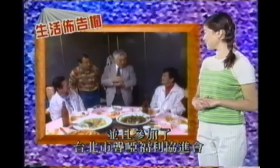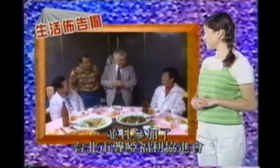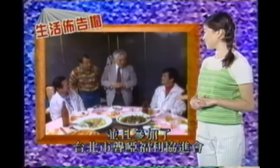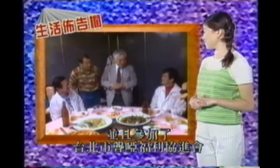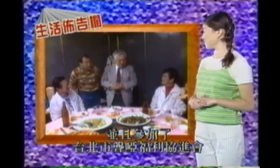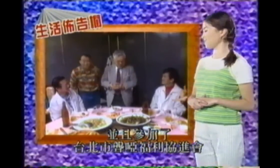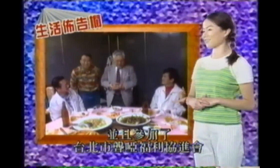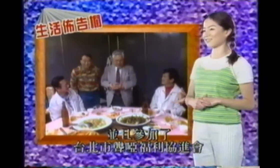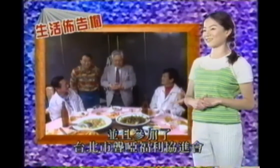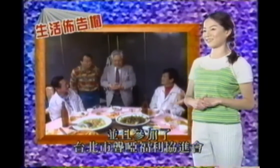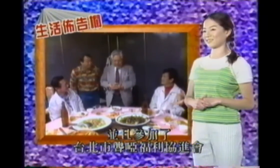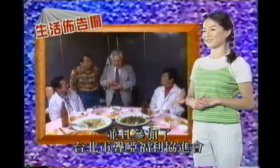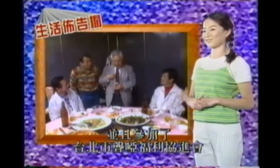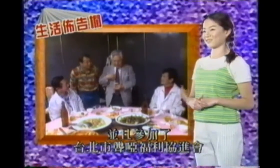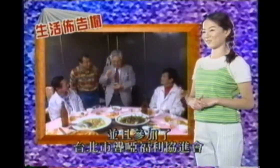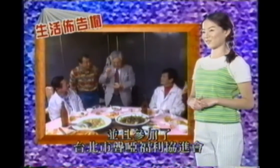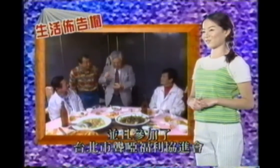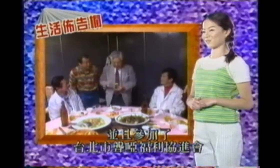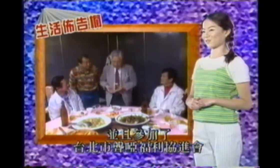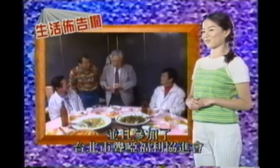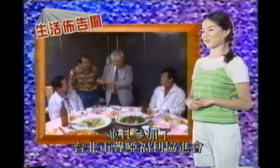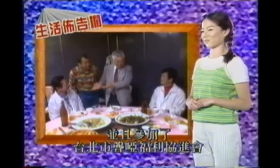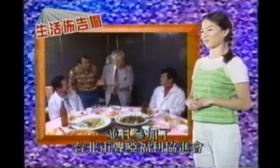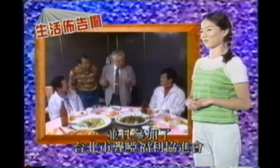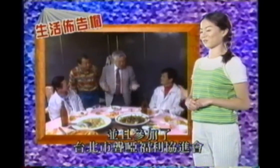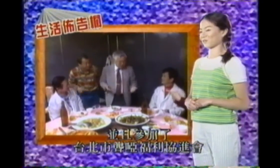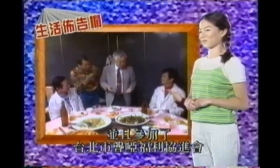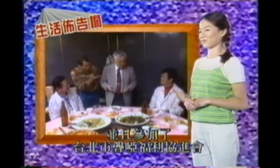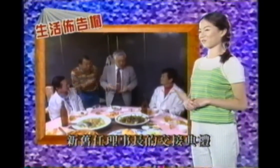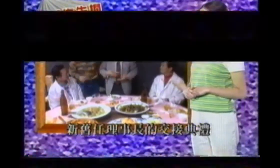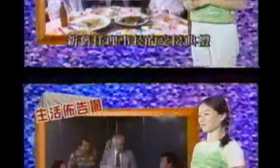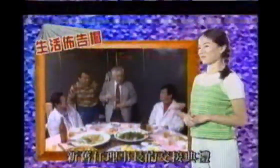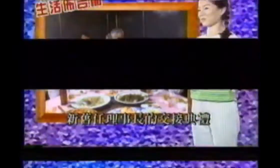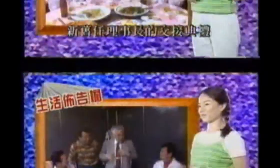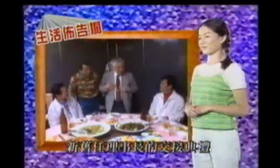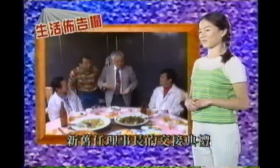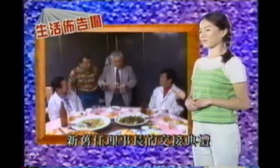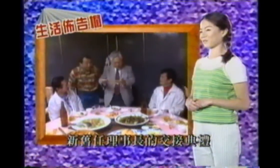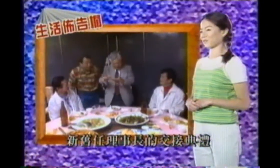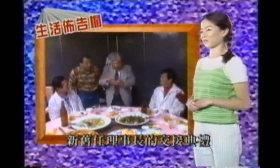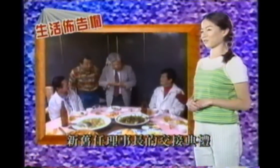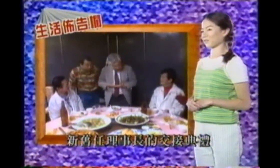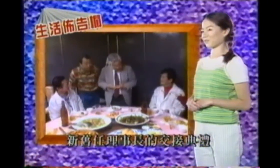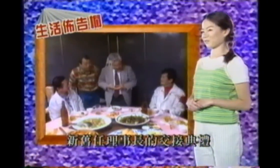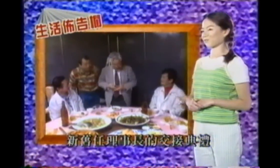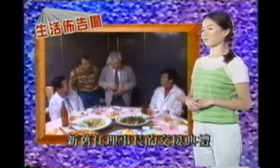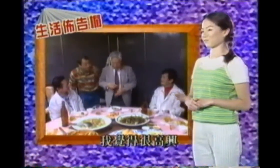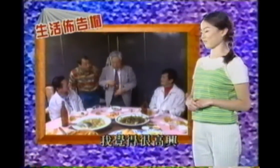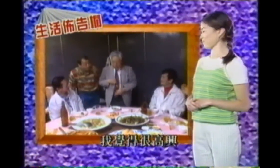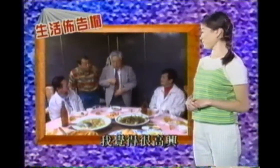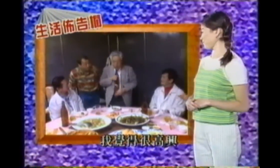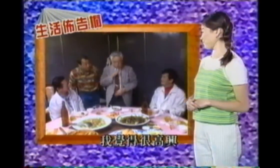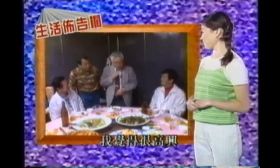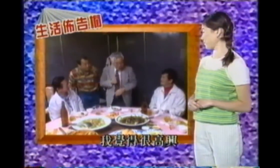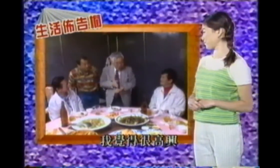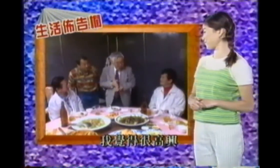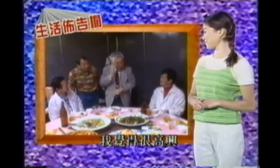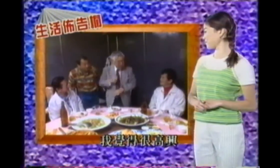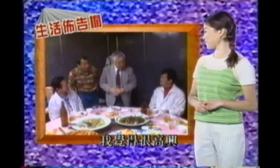且啊，参加了台北市聋哑福利协进会新就任理事长的交接典礼，我觉得很高兴。